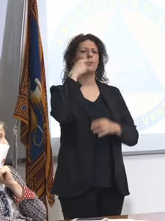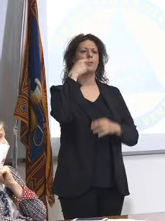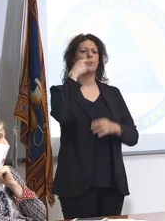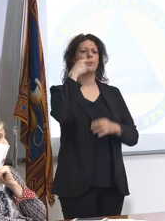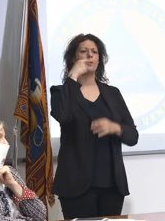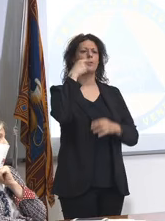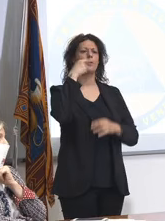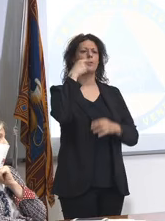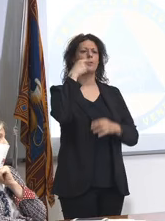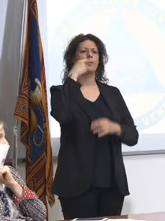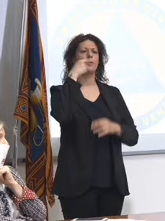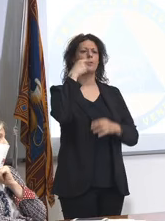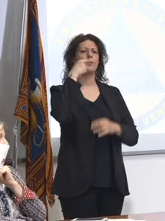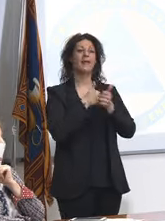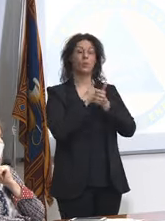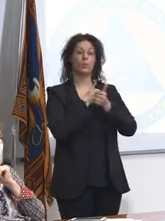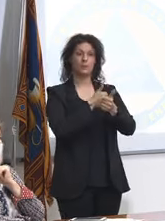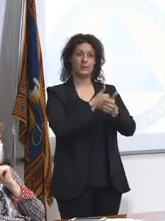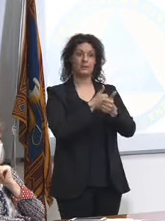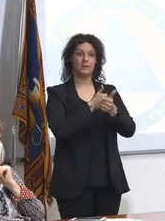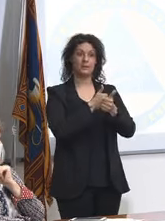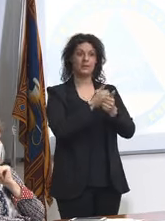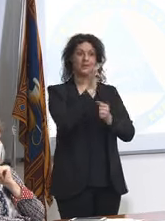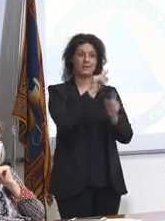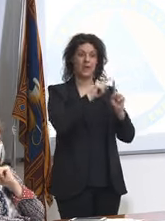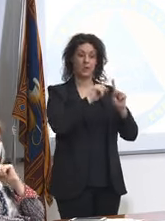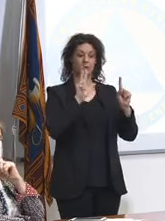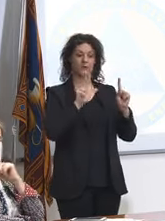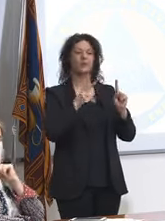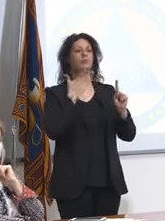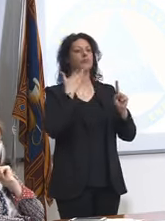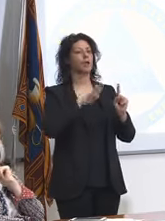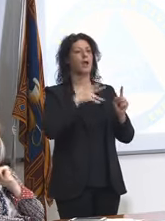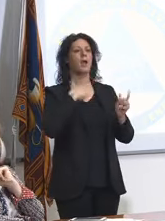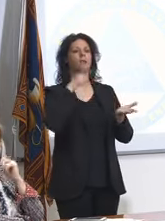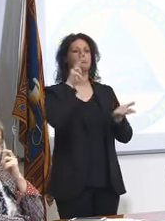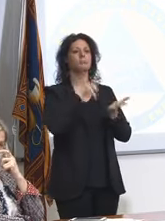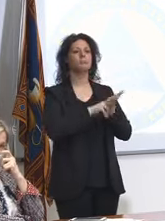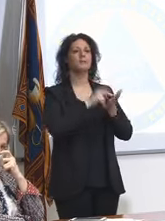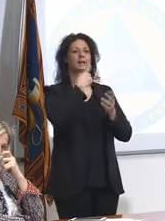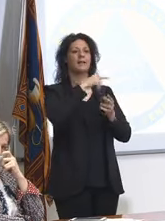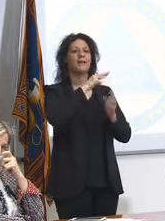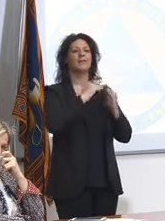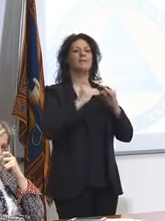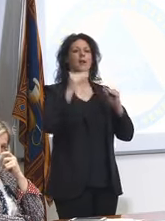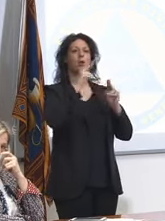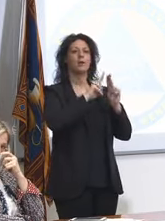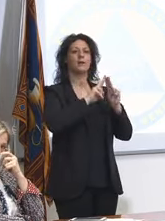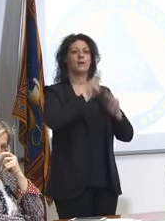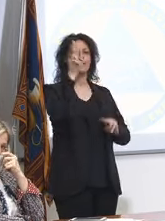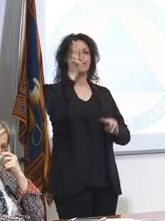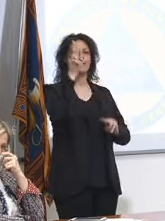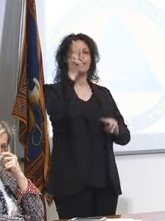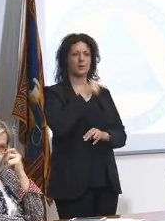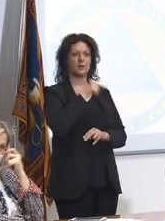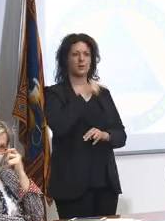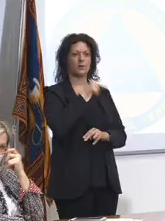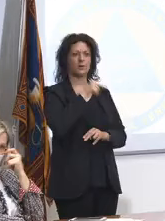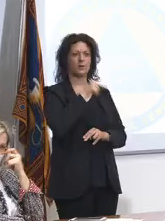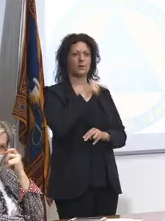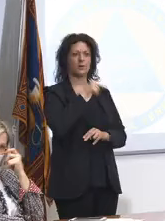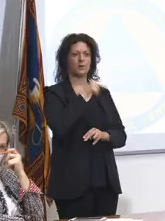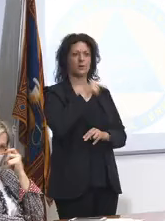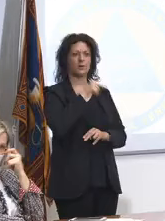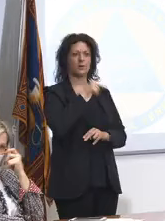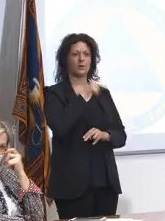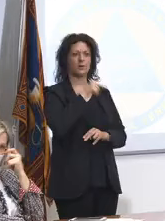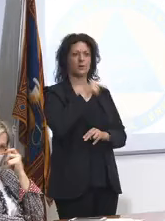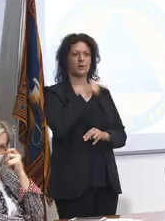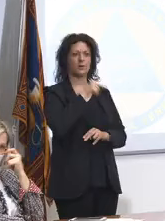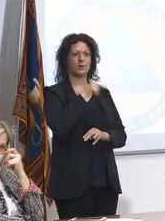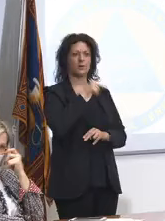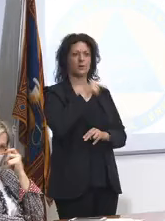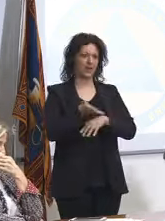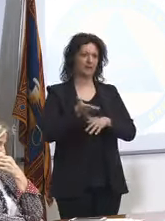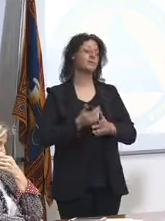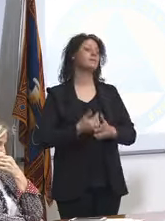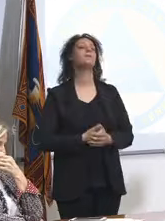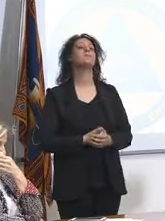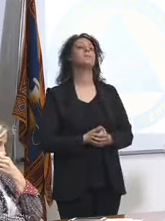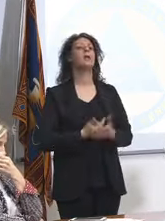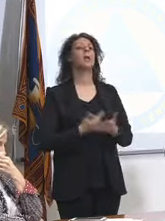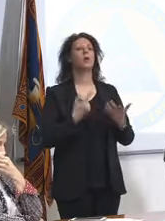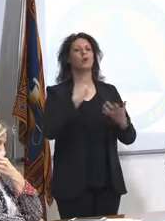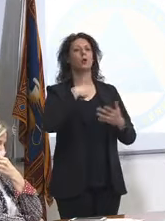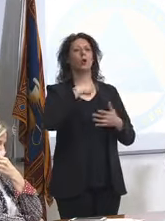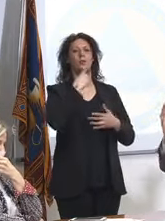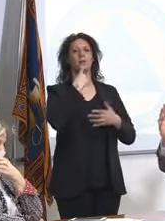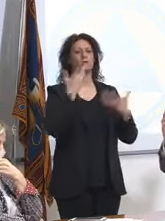avranno anche una validazione nazionale, vista la delicatezza dell'utente, 0-3 anni, e quindi noi diciamo